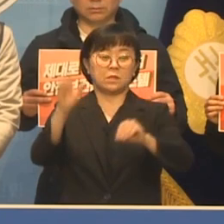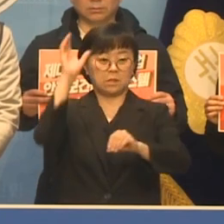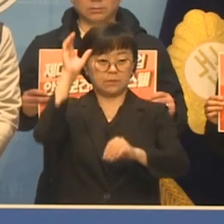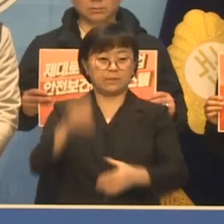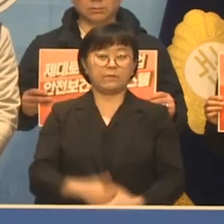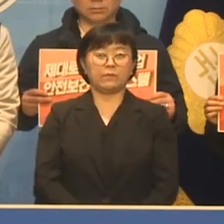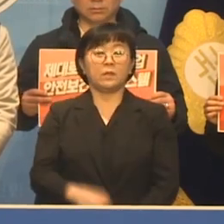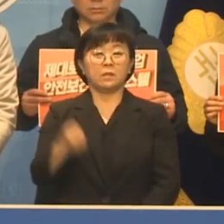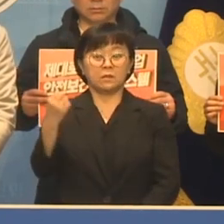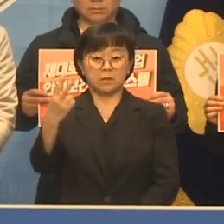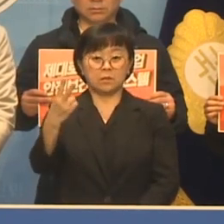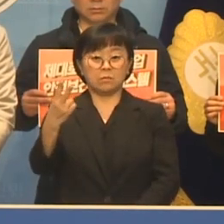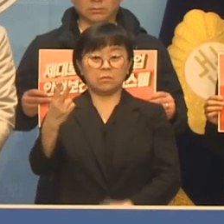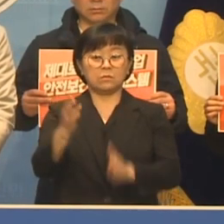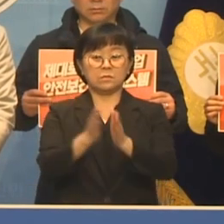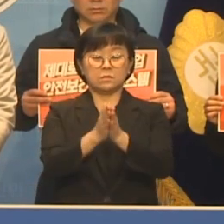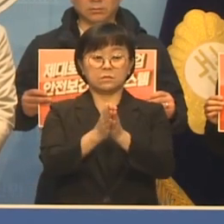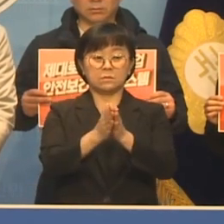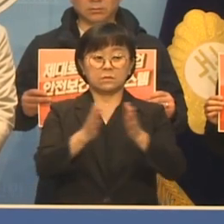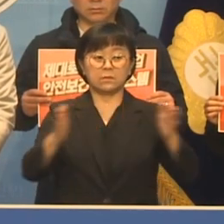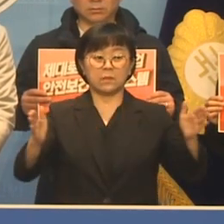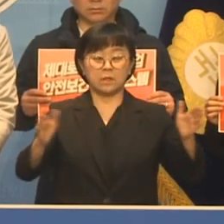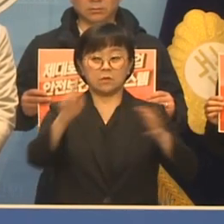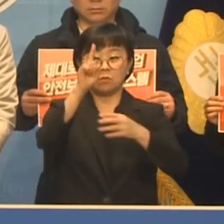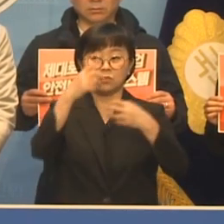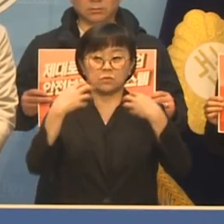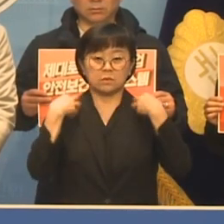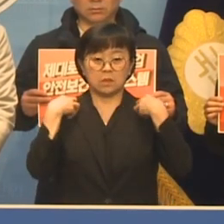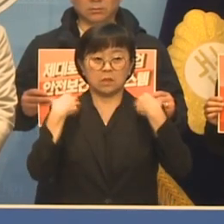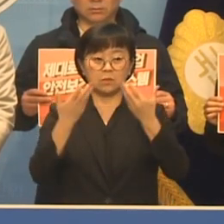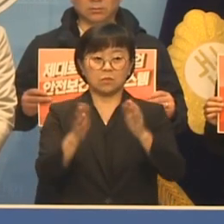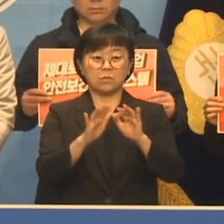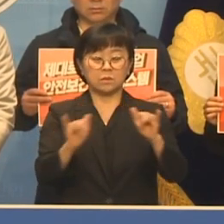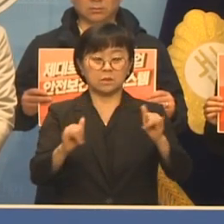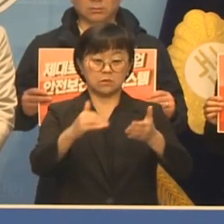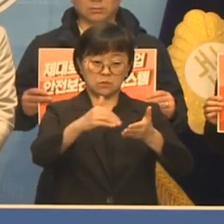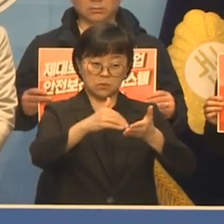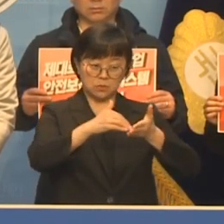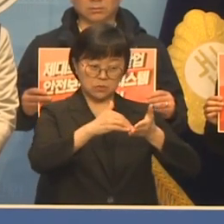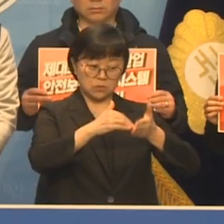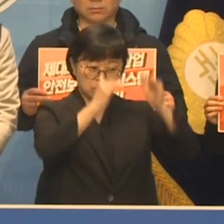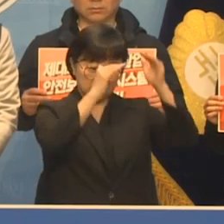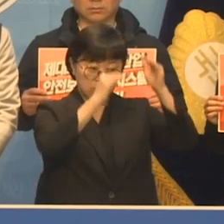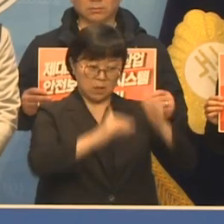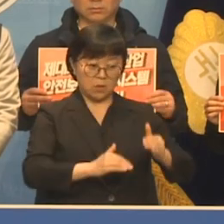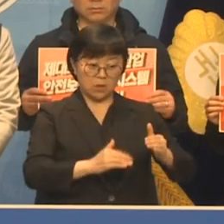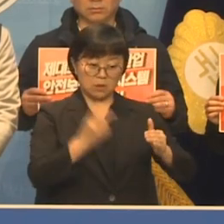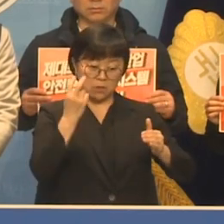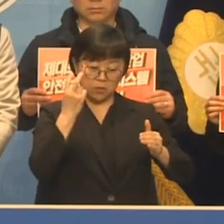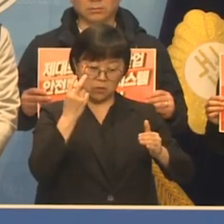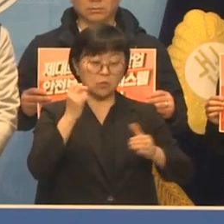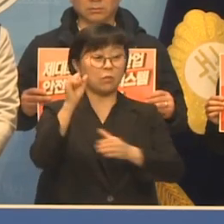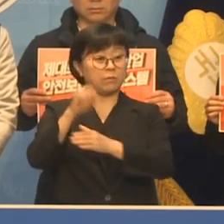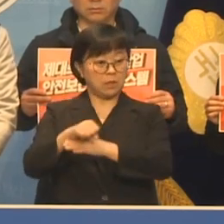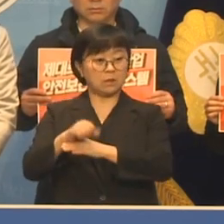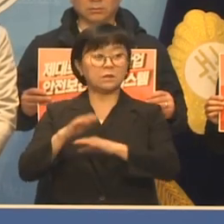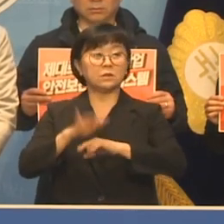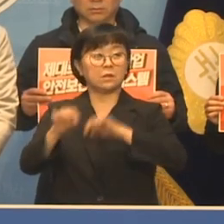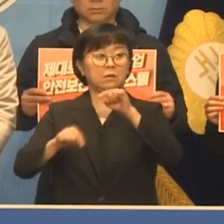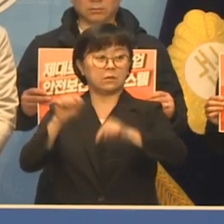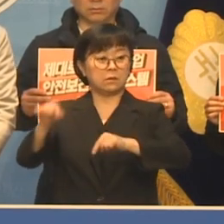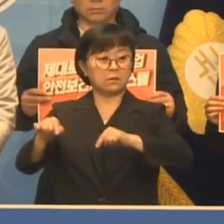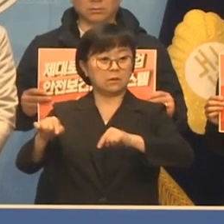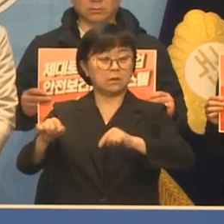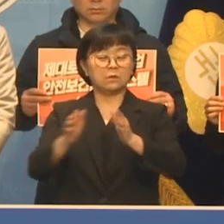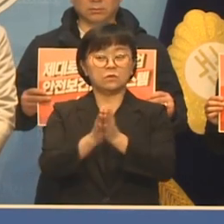기대합니다. 그리고 그 시작을 정부가 노동자합의 요구안을 적극적으로 수용하고 실천하는